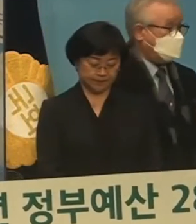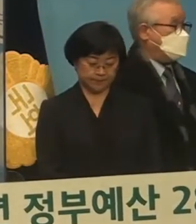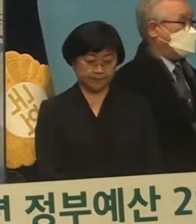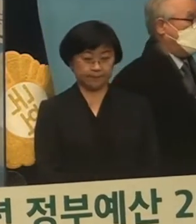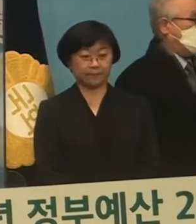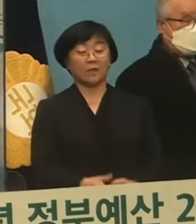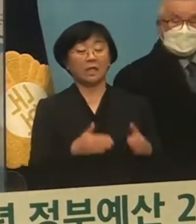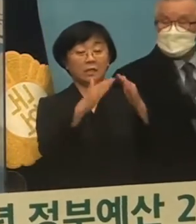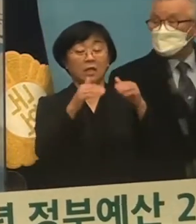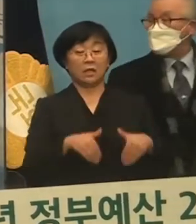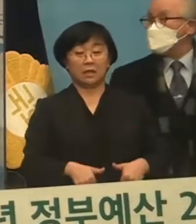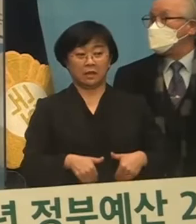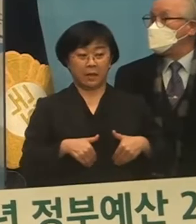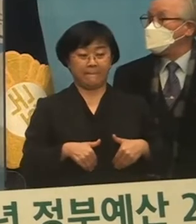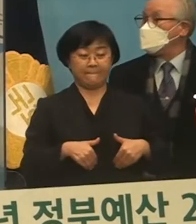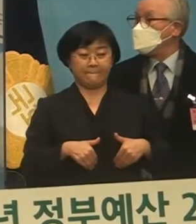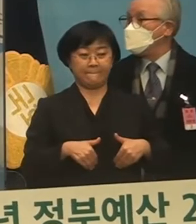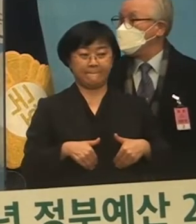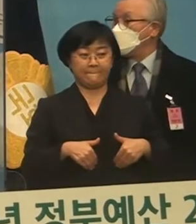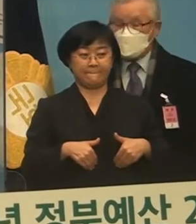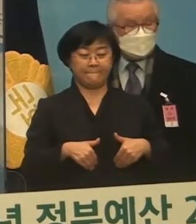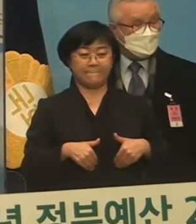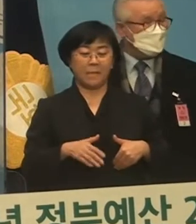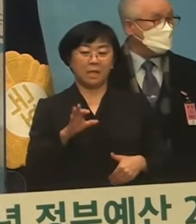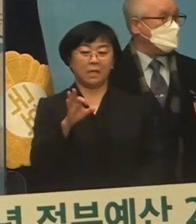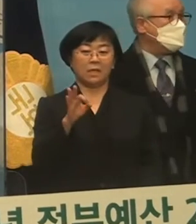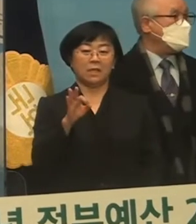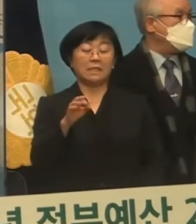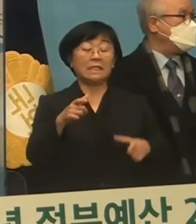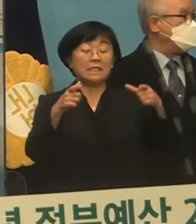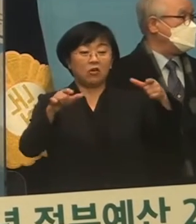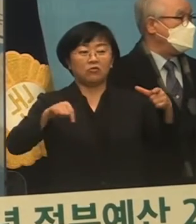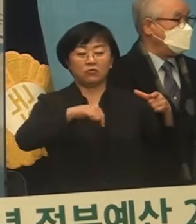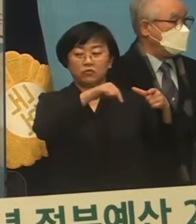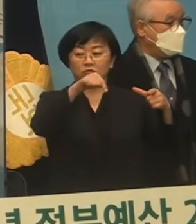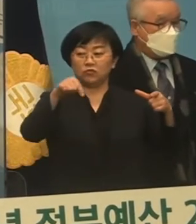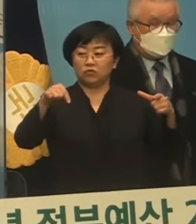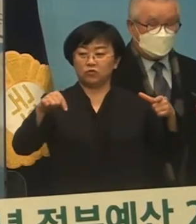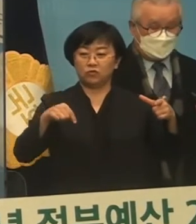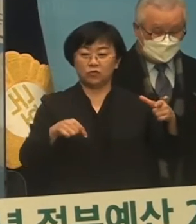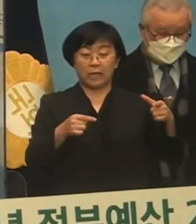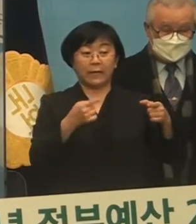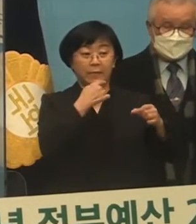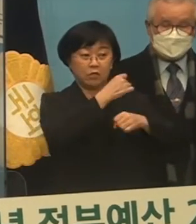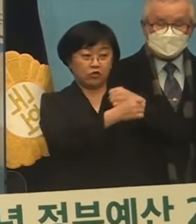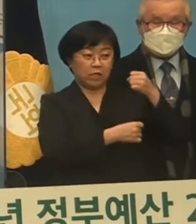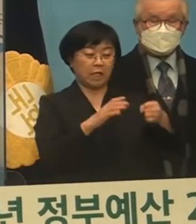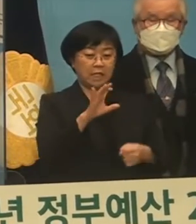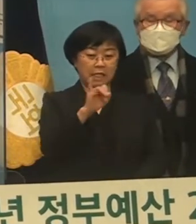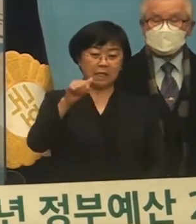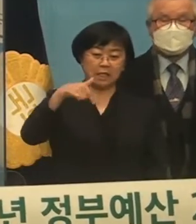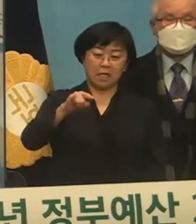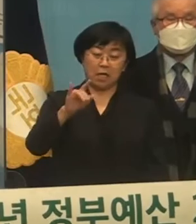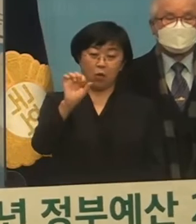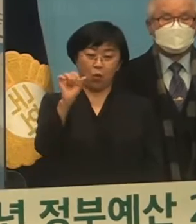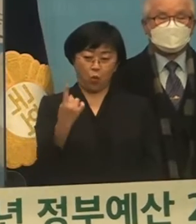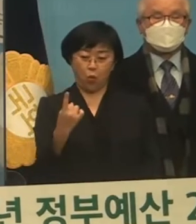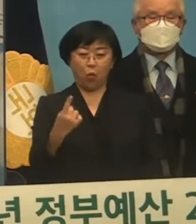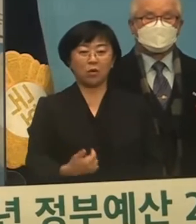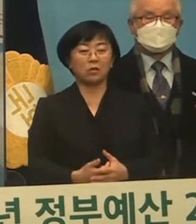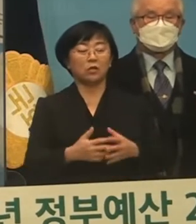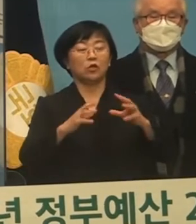네, 전남 담양 한평 영광 장성 지역구 더불어민주당 이계호 의원입니다.